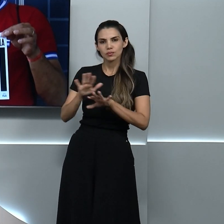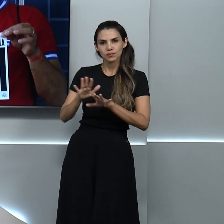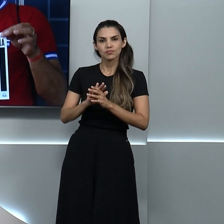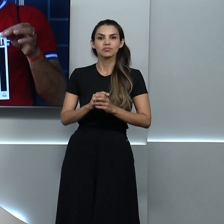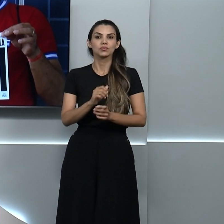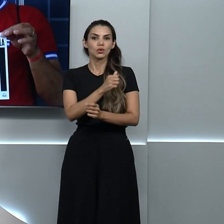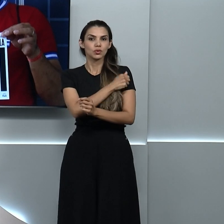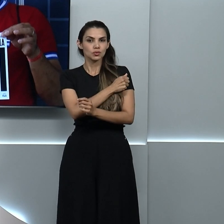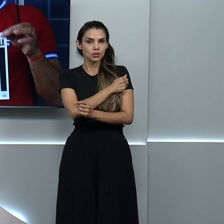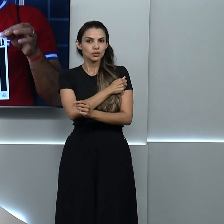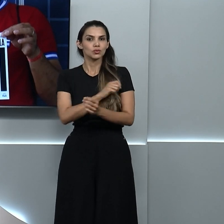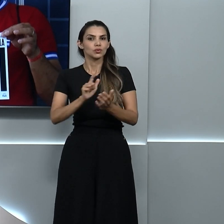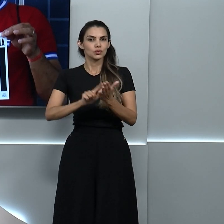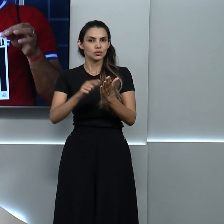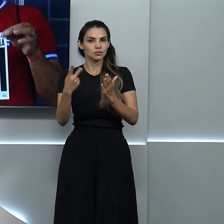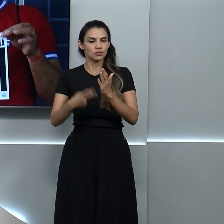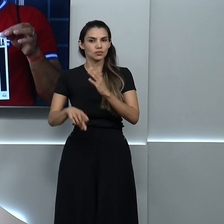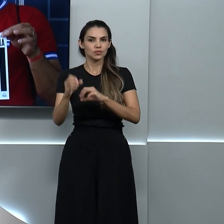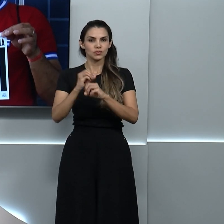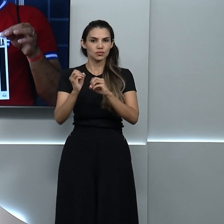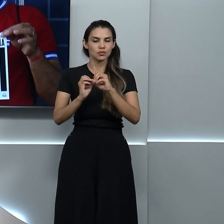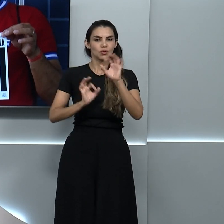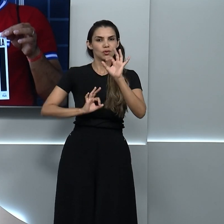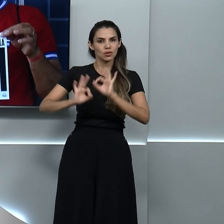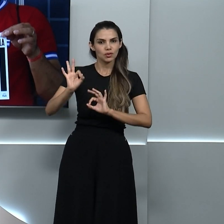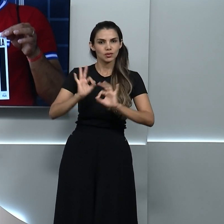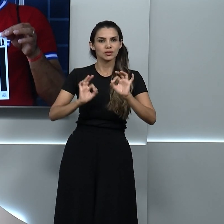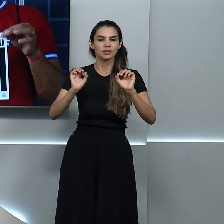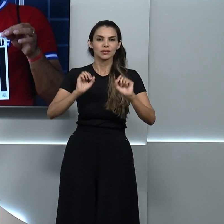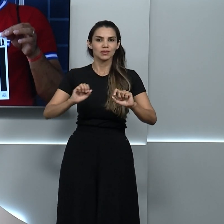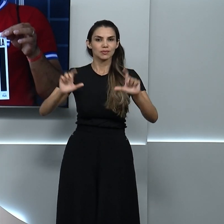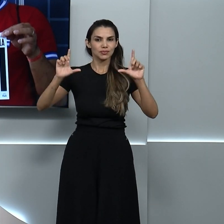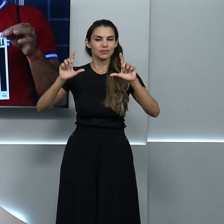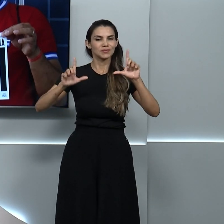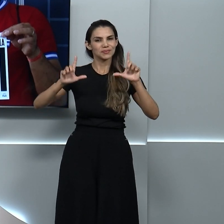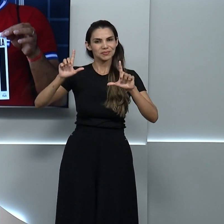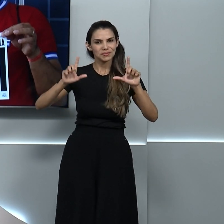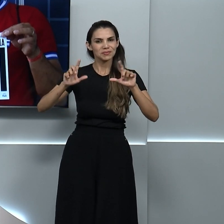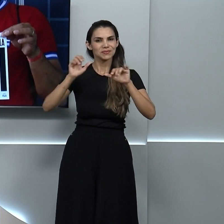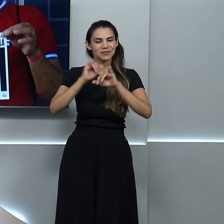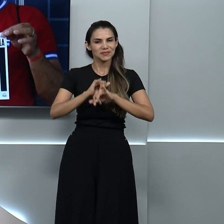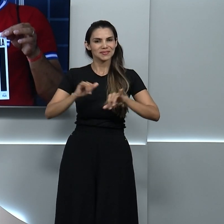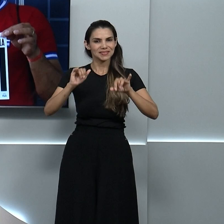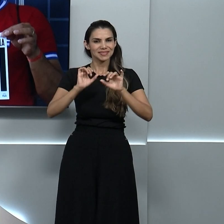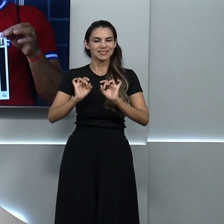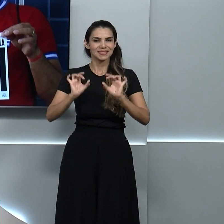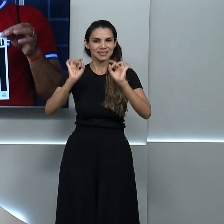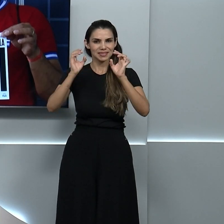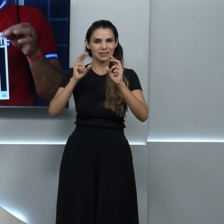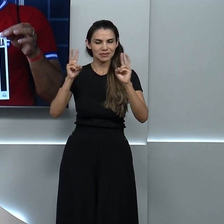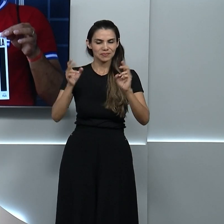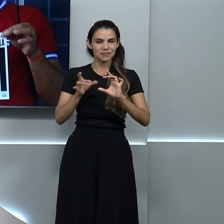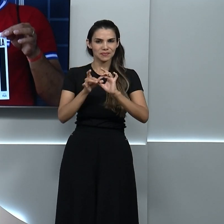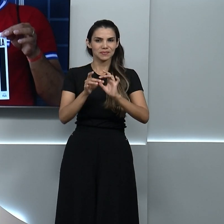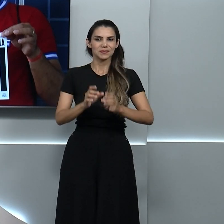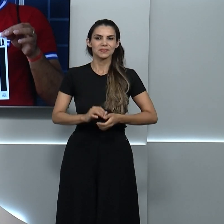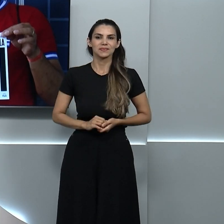os estudantes de jornalismo da UFG prepararam uma reportagem especial que vai falar sobre esse assunto.